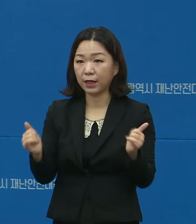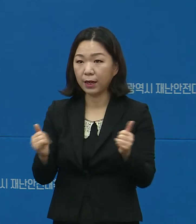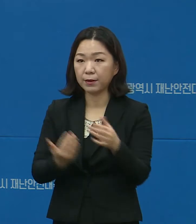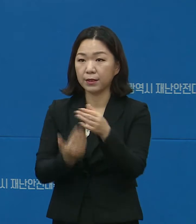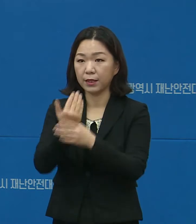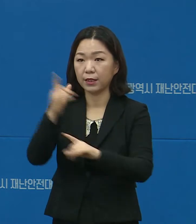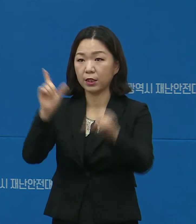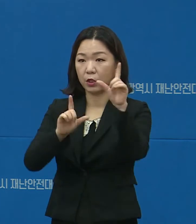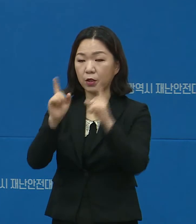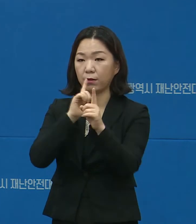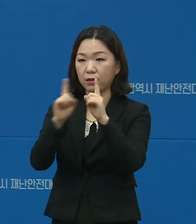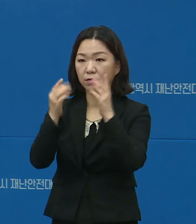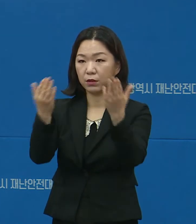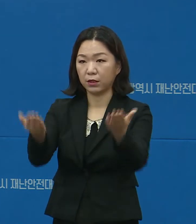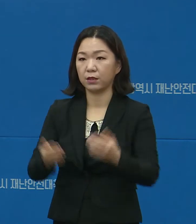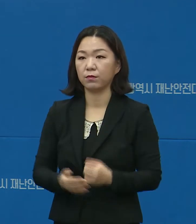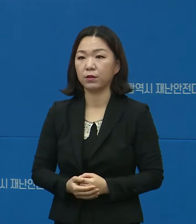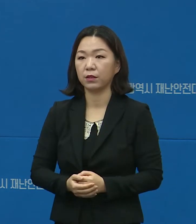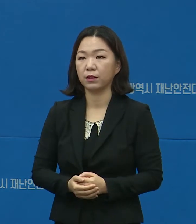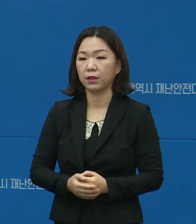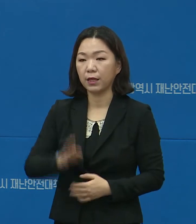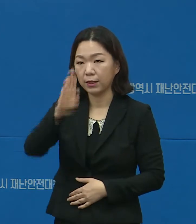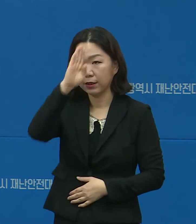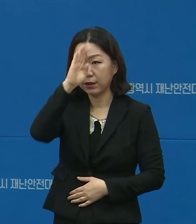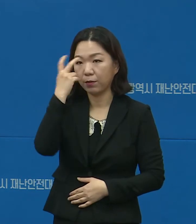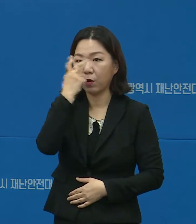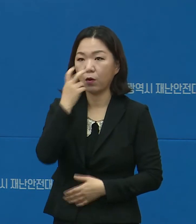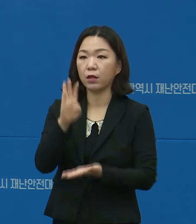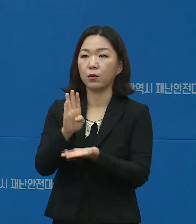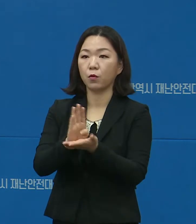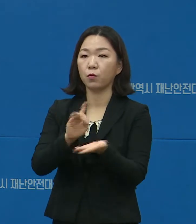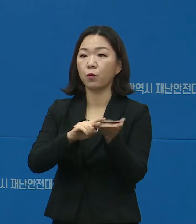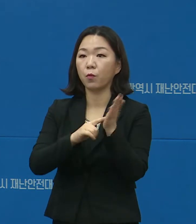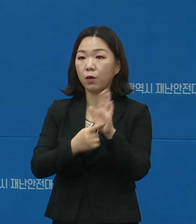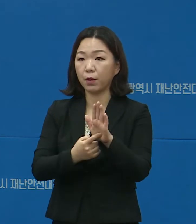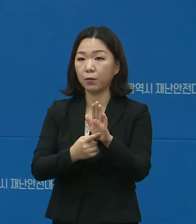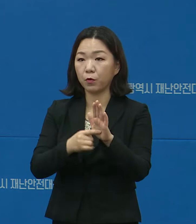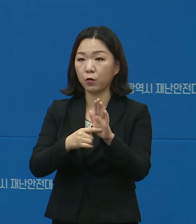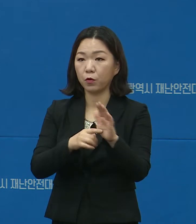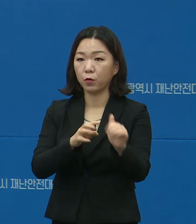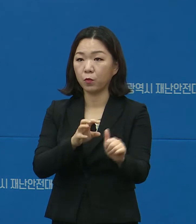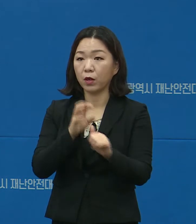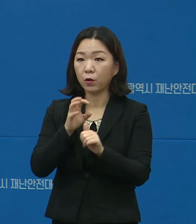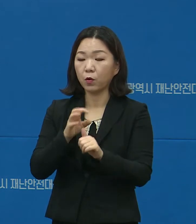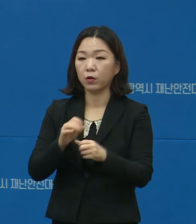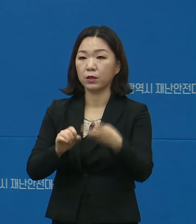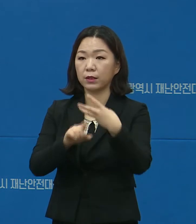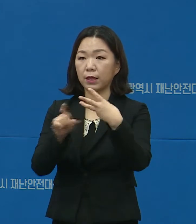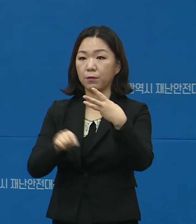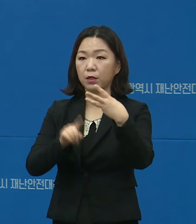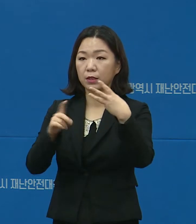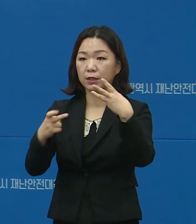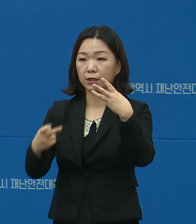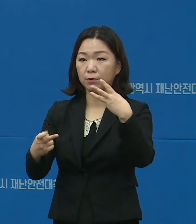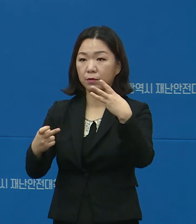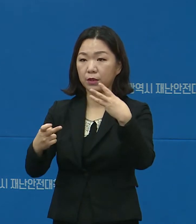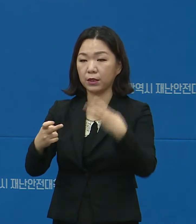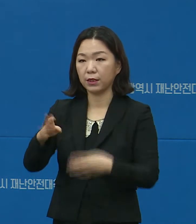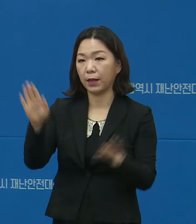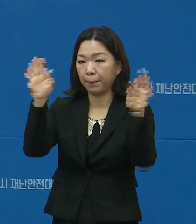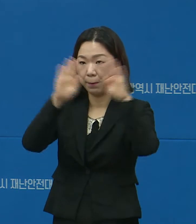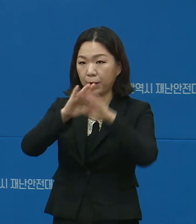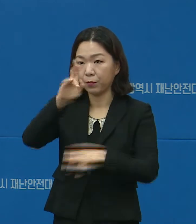현황에 대해서 말씀드리겠습니다. 질병관리본부의 발표에 따르면 3월 12일 오전 0시